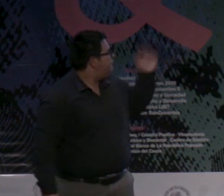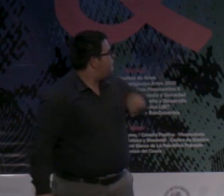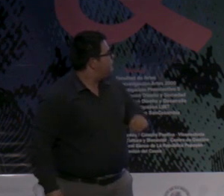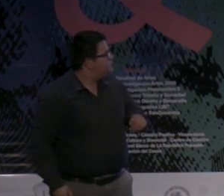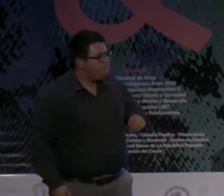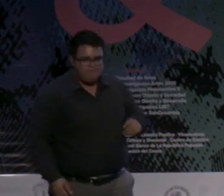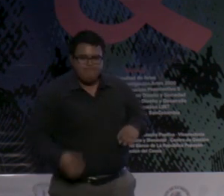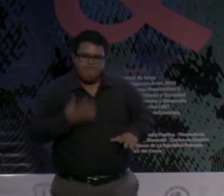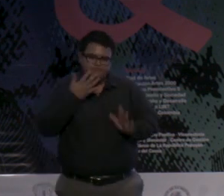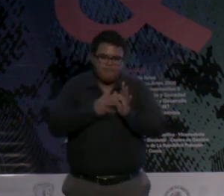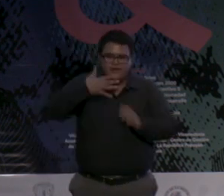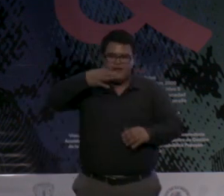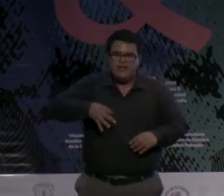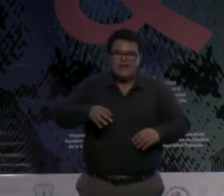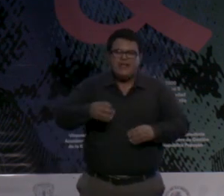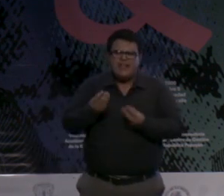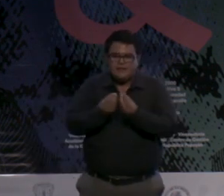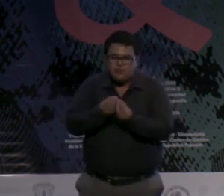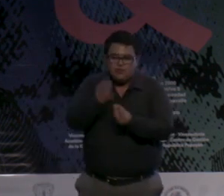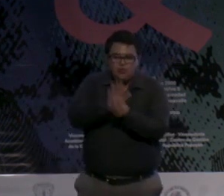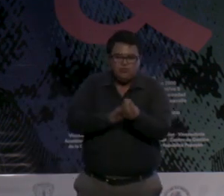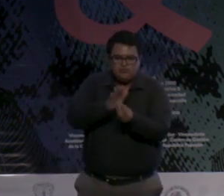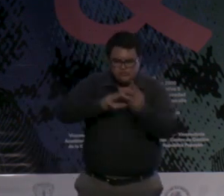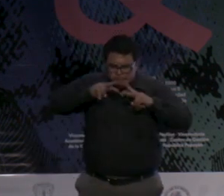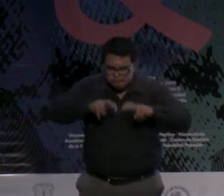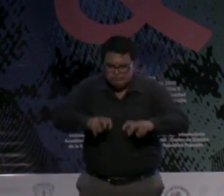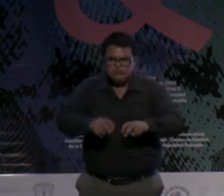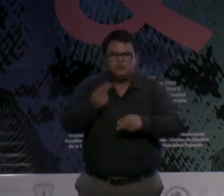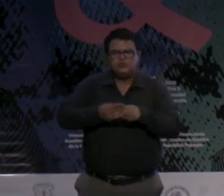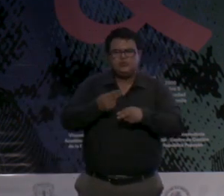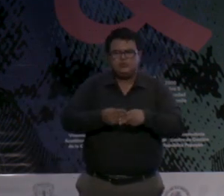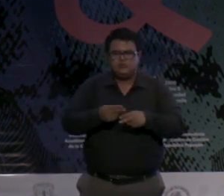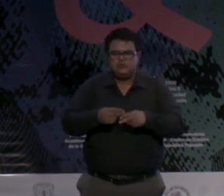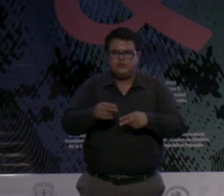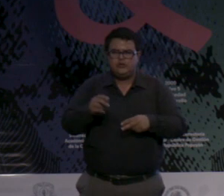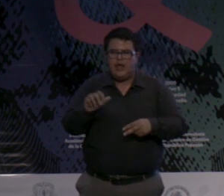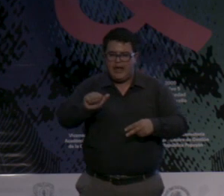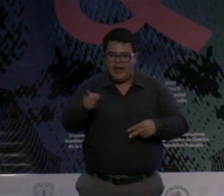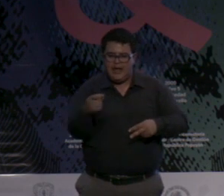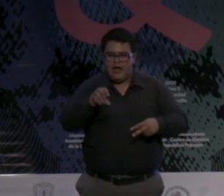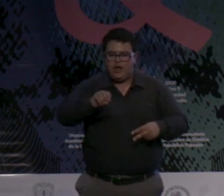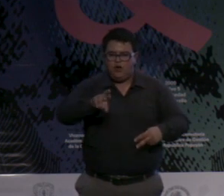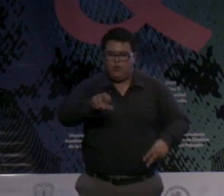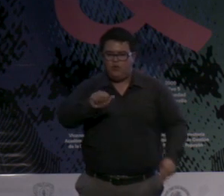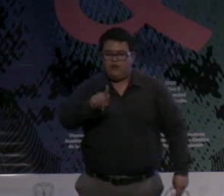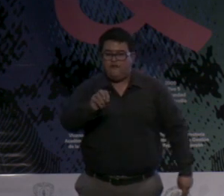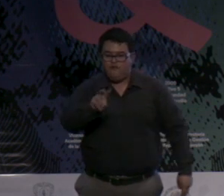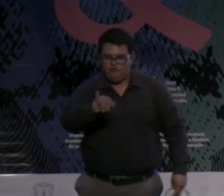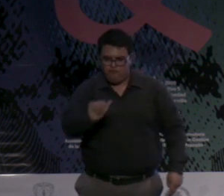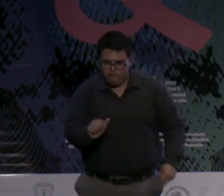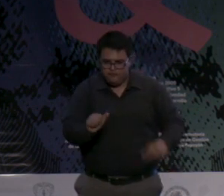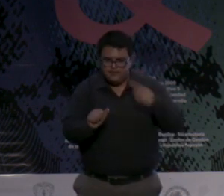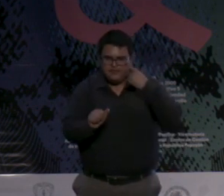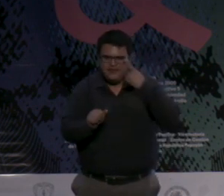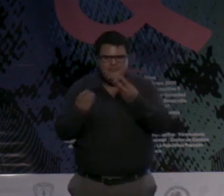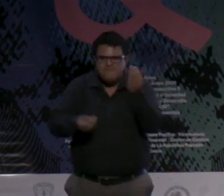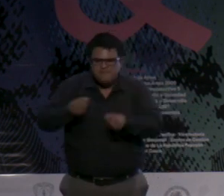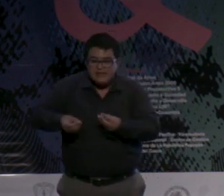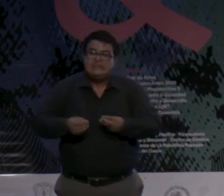miramos una obra de arte para mirar una casa de autoconstrucción, podríamos encontrar completamente la expresión de quienes viven adentro de ella. Pasa la